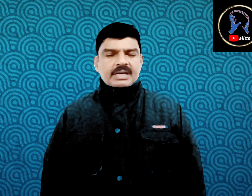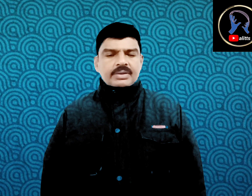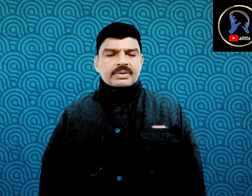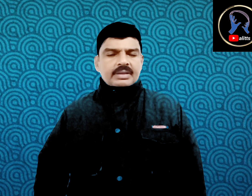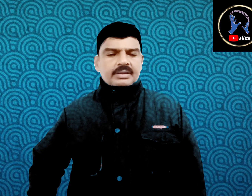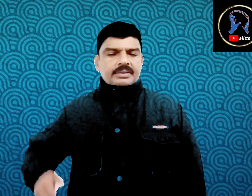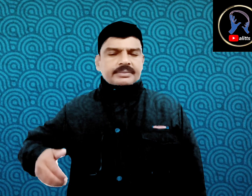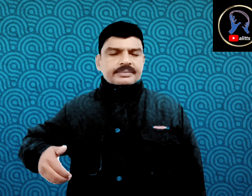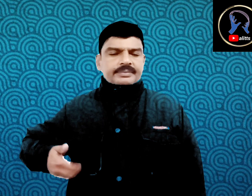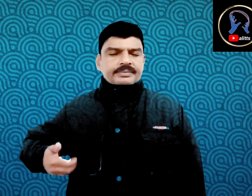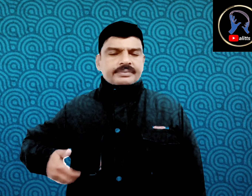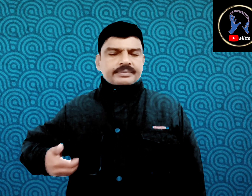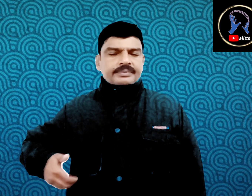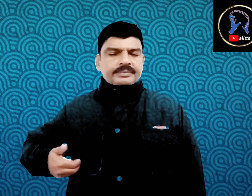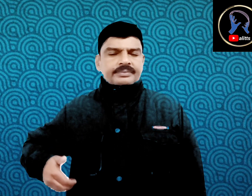मजाक उड़ाना